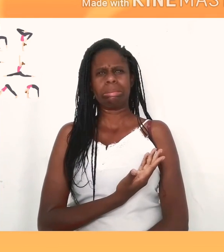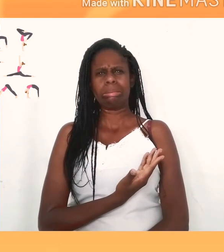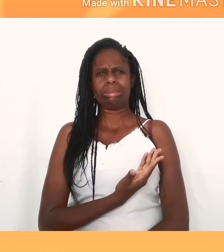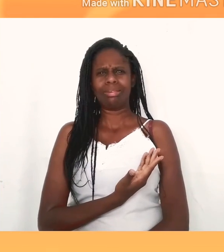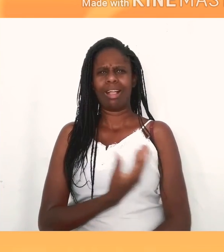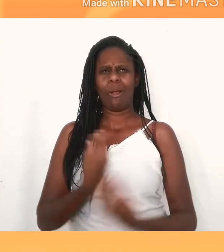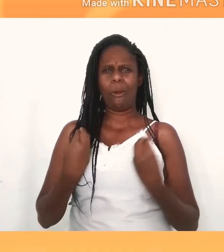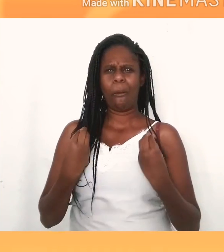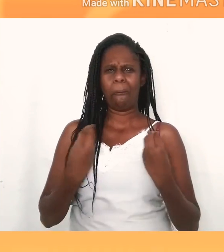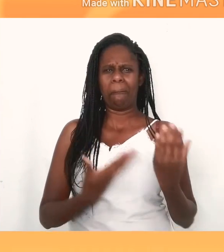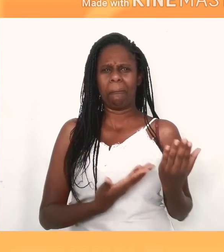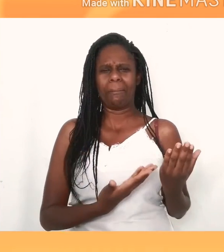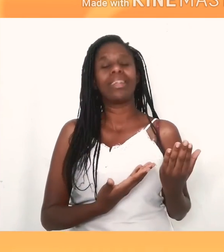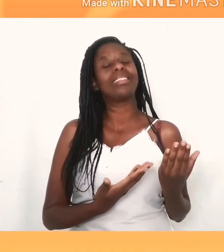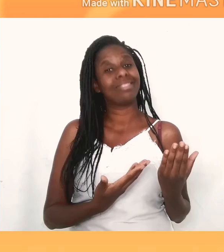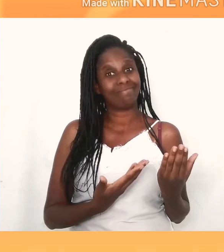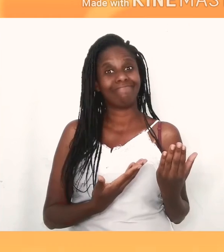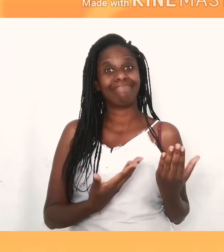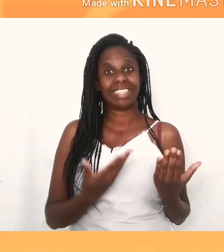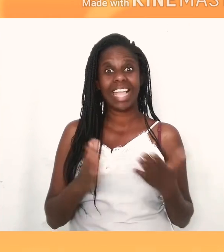fora, e